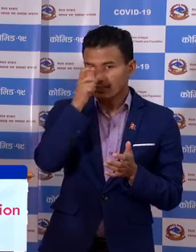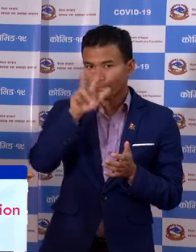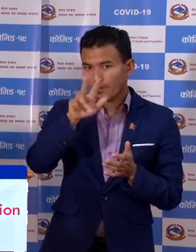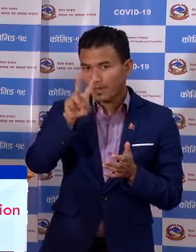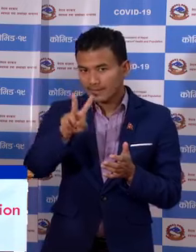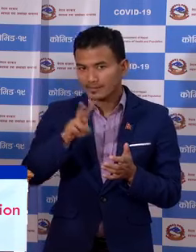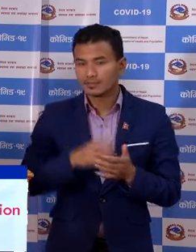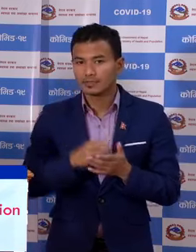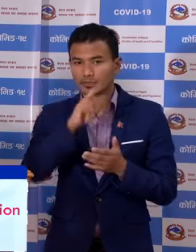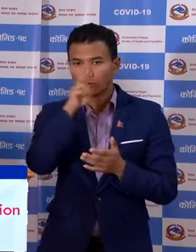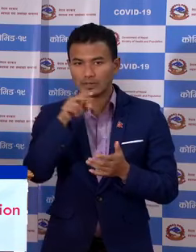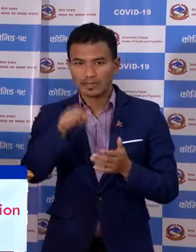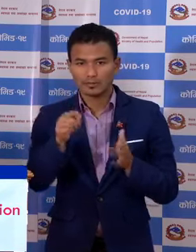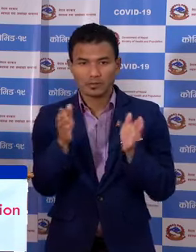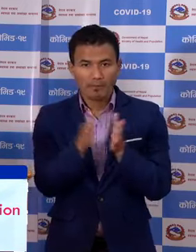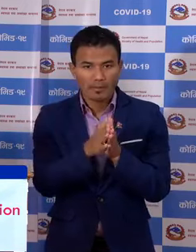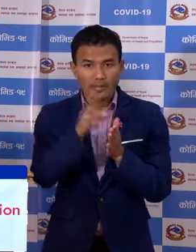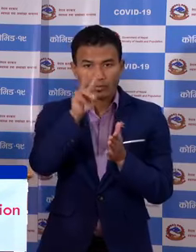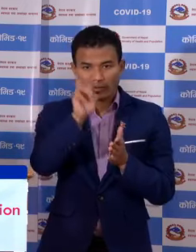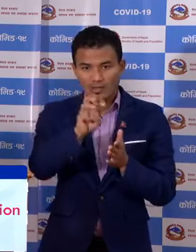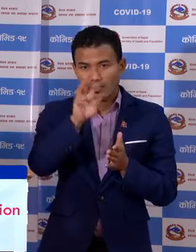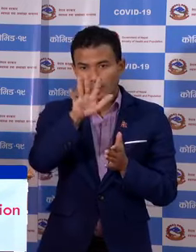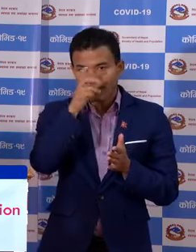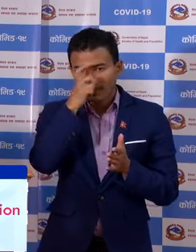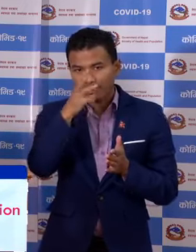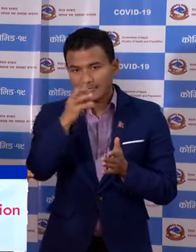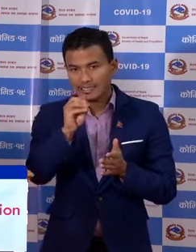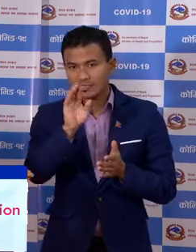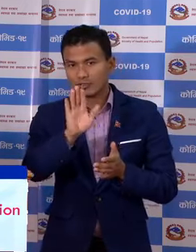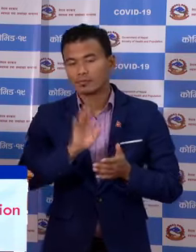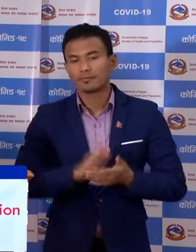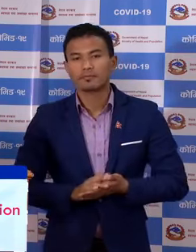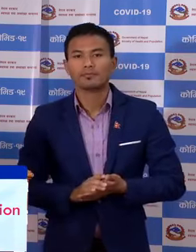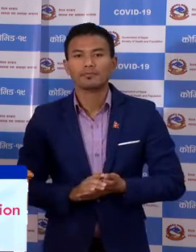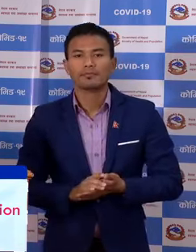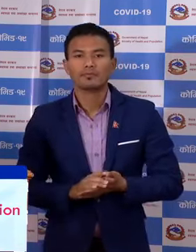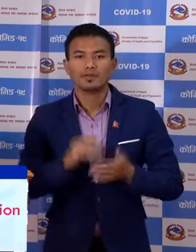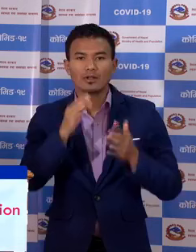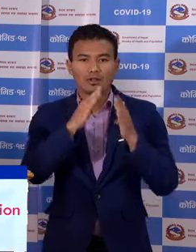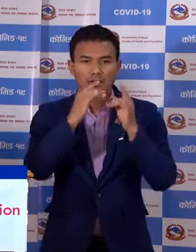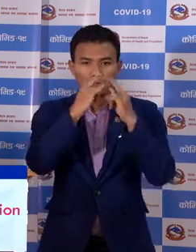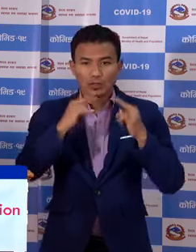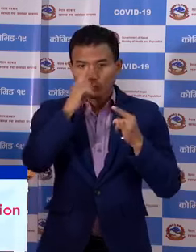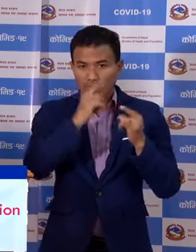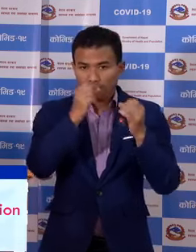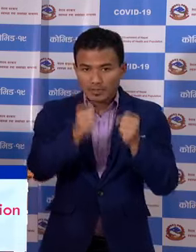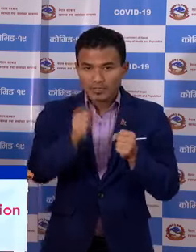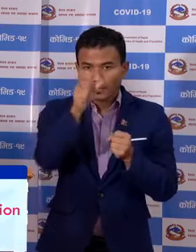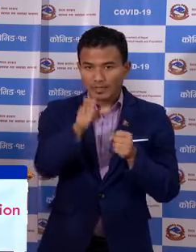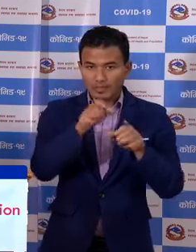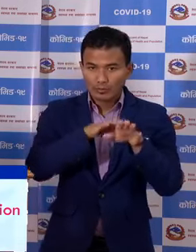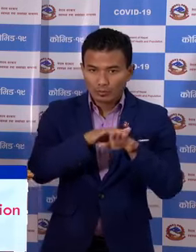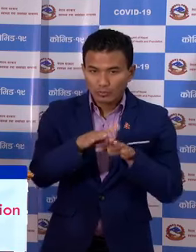1,90,582 र आजको जम्मा 2,530 छ। क्वारेन्टिनमा बसेका व्यक्तिहरू